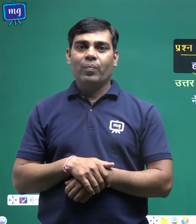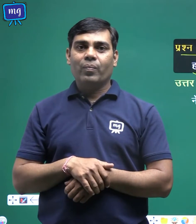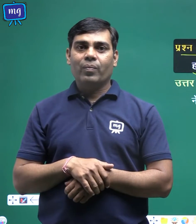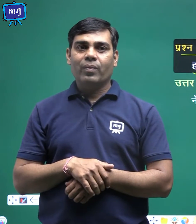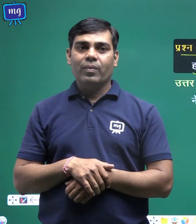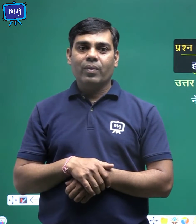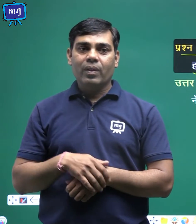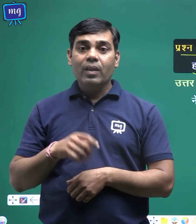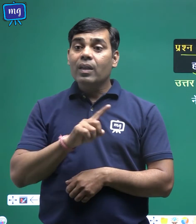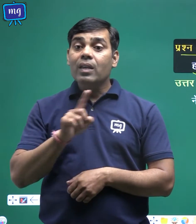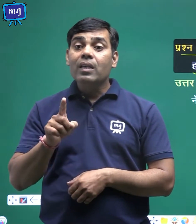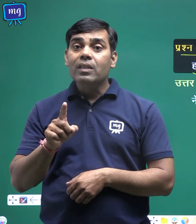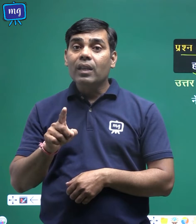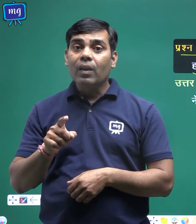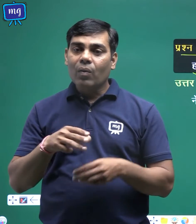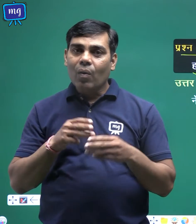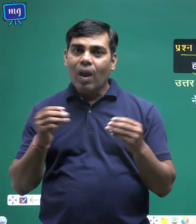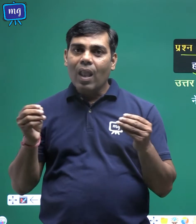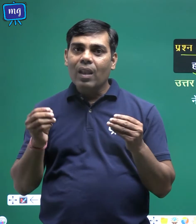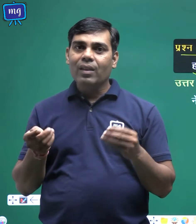किसने हल किया?